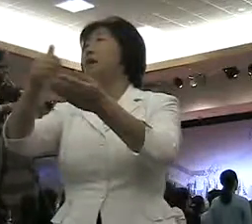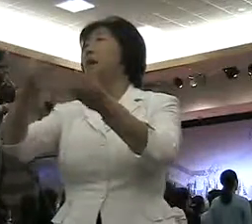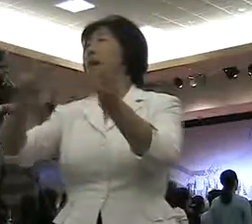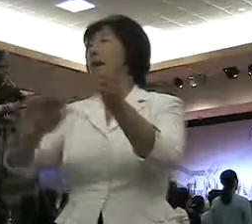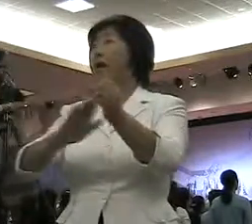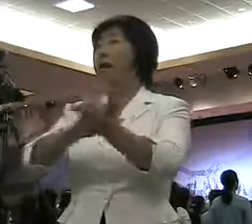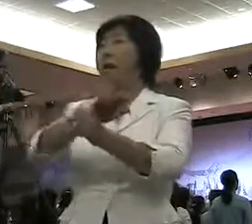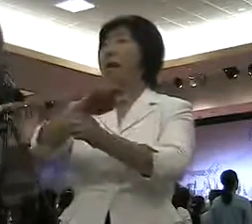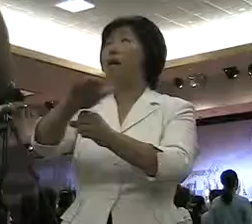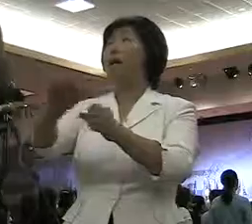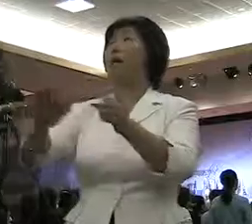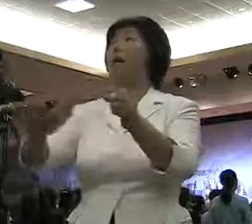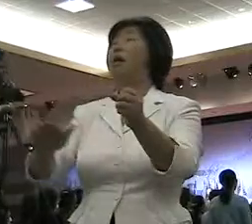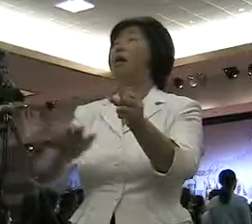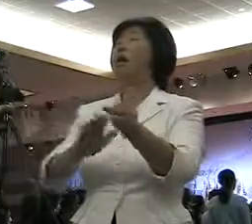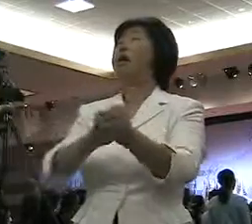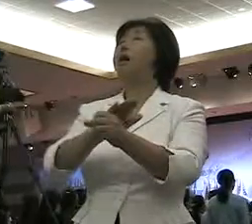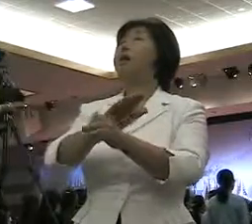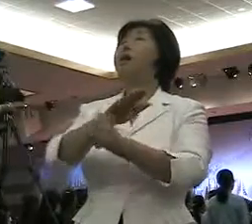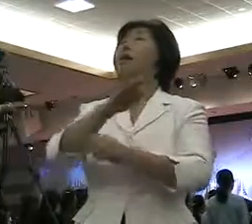하나님의 사랑